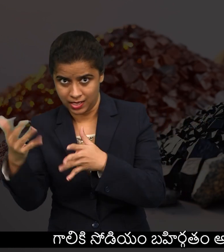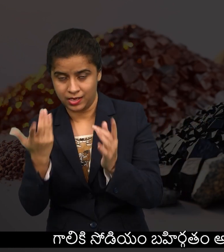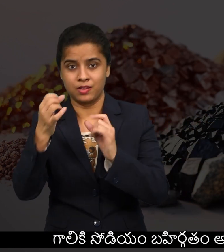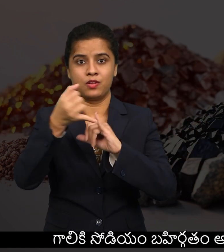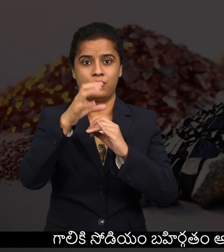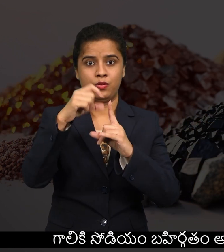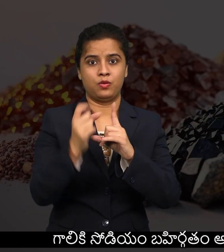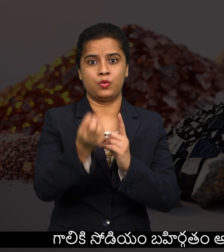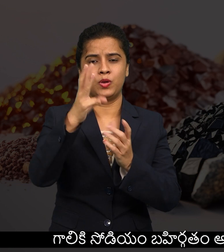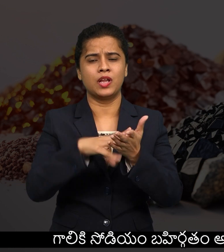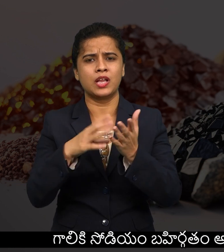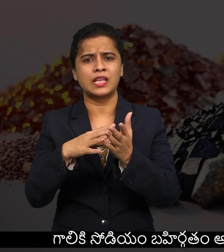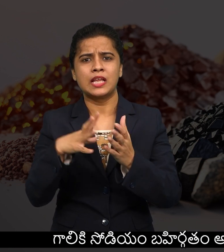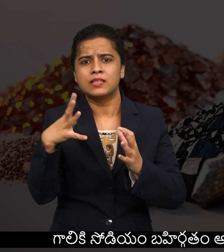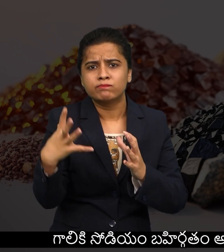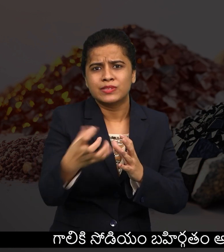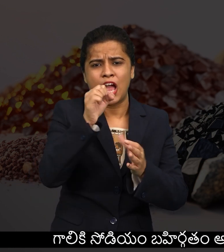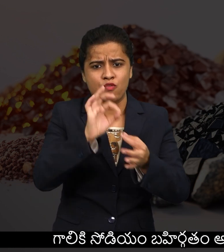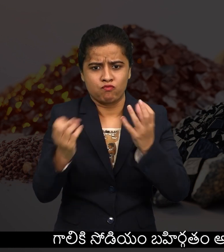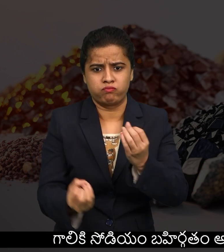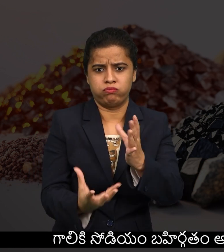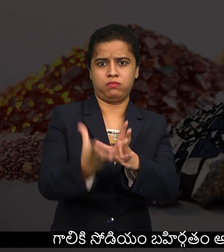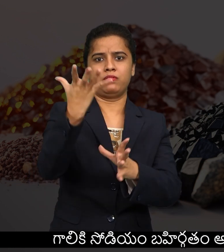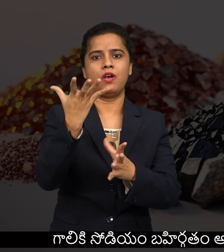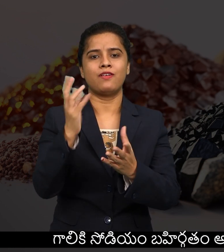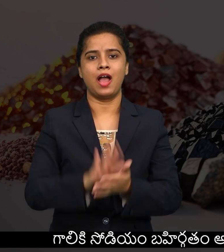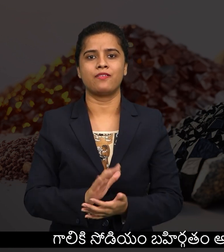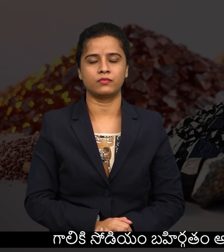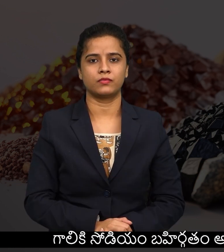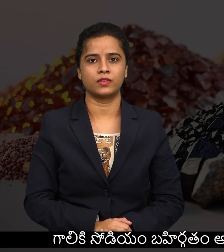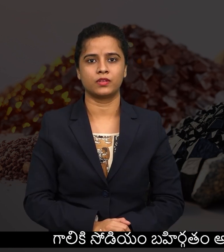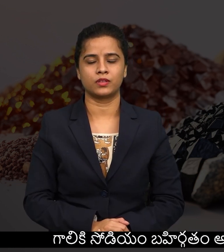గాలికి సోడియం బహిర్గతమైనప్పుడు వెంటనే మంటలు వ్యాపిస్తాయి.